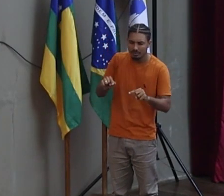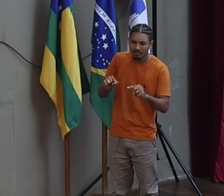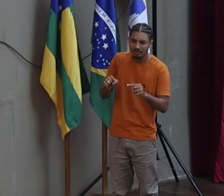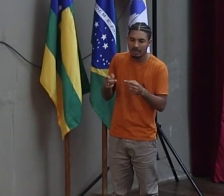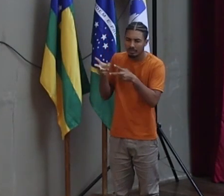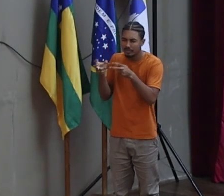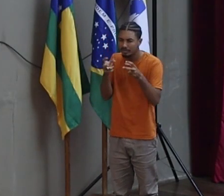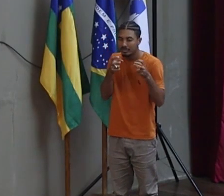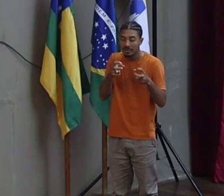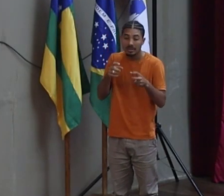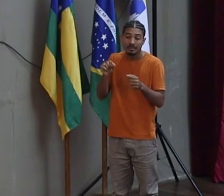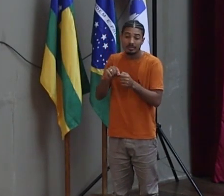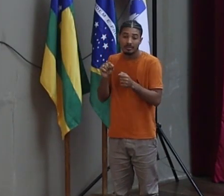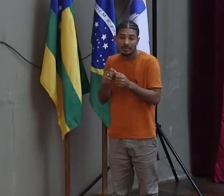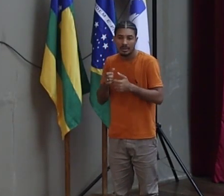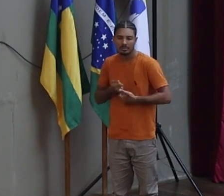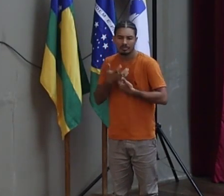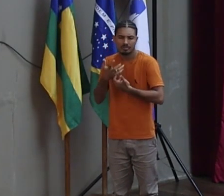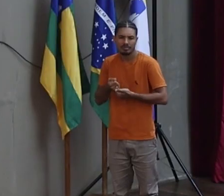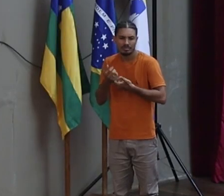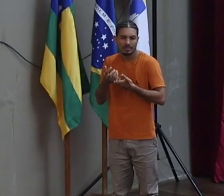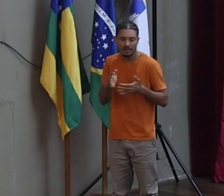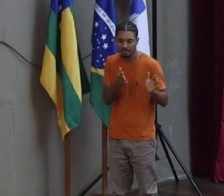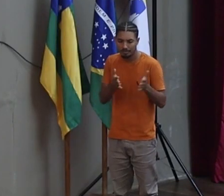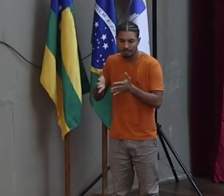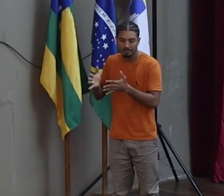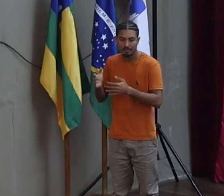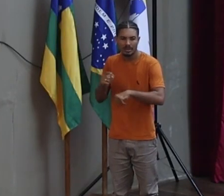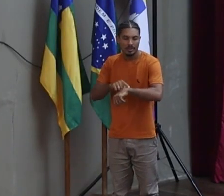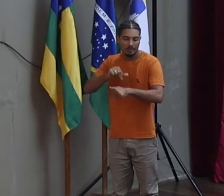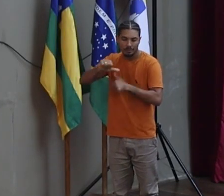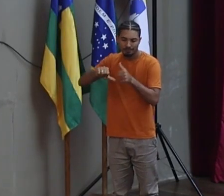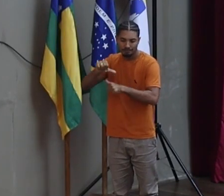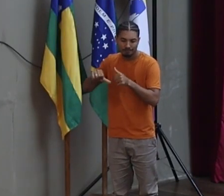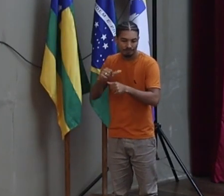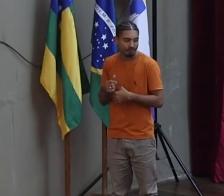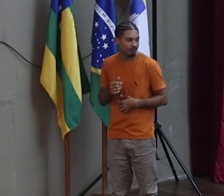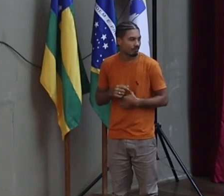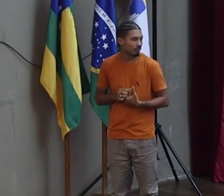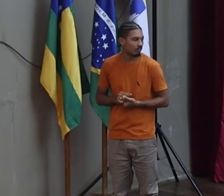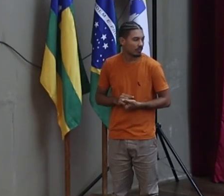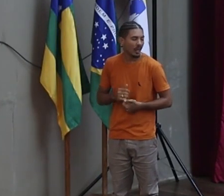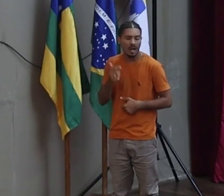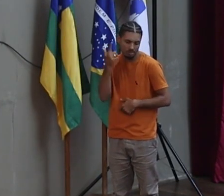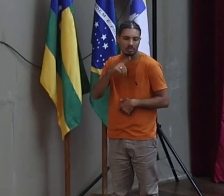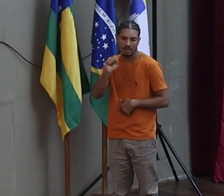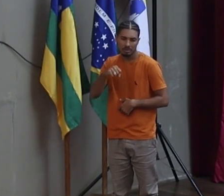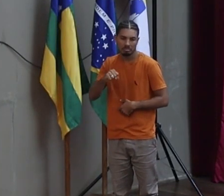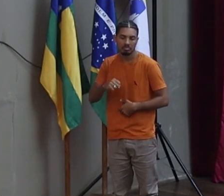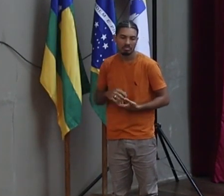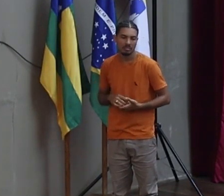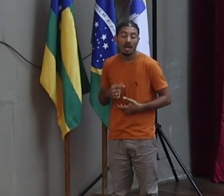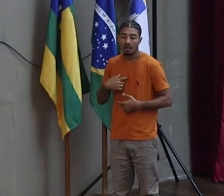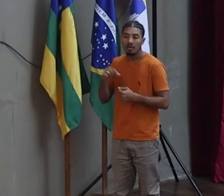as minhas considerações transitórias em tempos mutantes. Eu acho, tá? Então eu vou fazer, mas